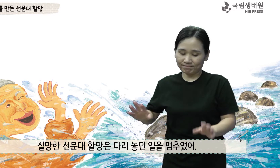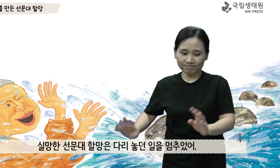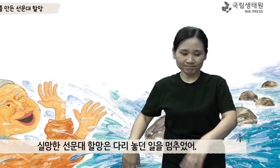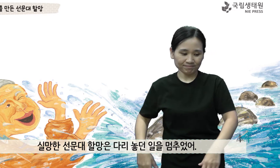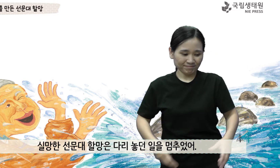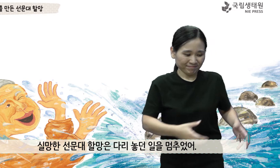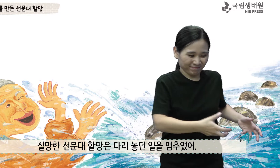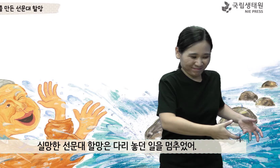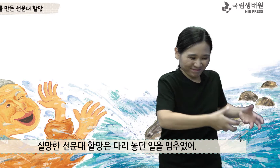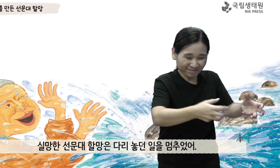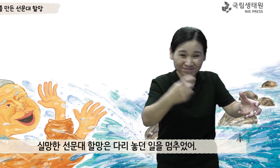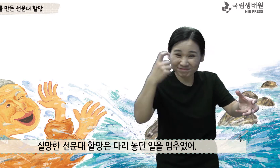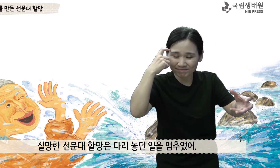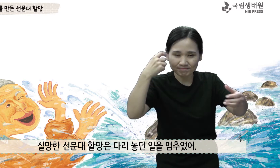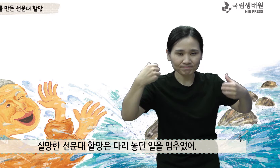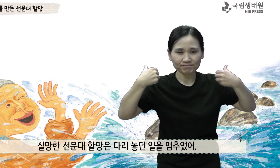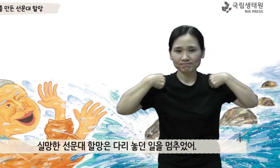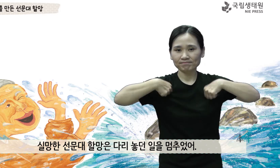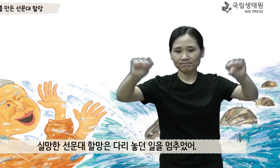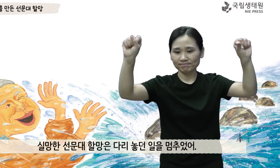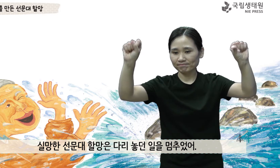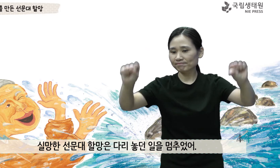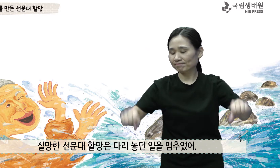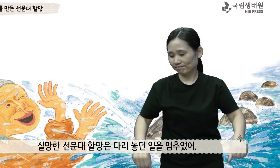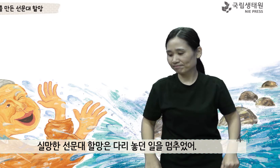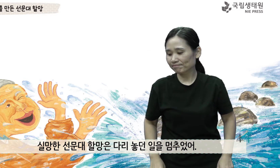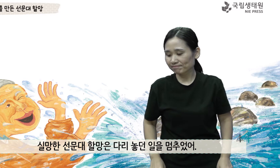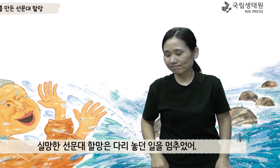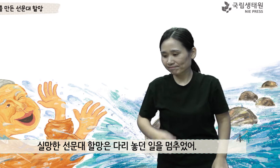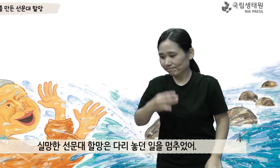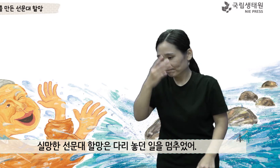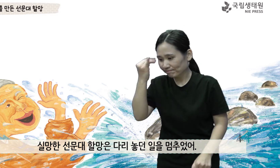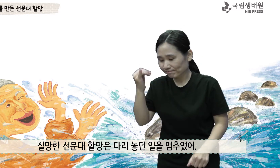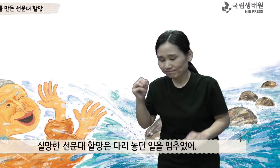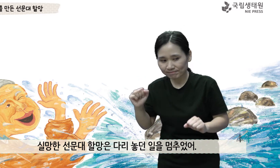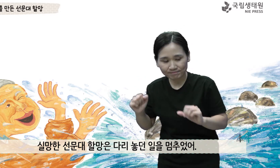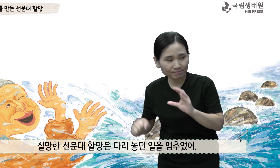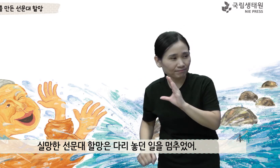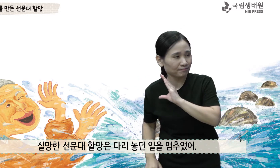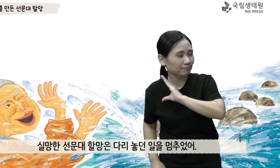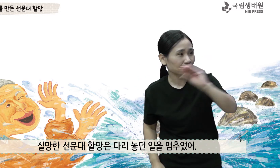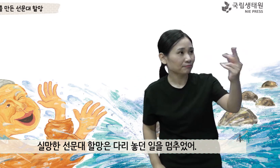실망한 섬문대 할망은 다리 놓던 일을 멈추었어.